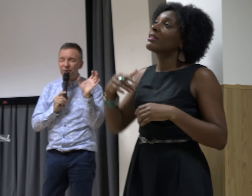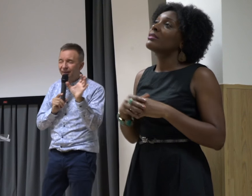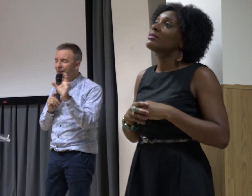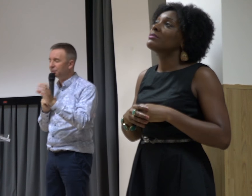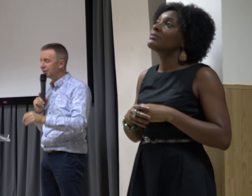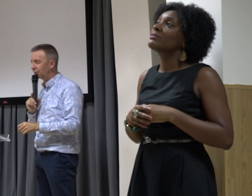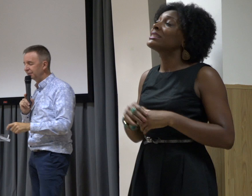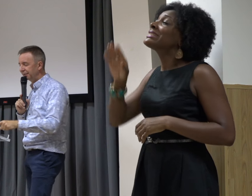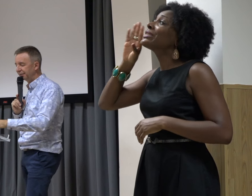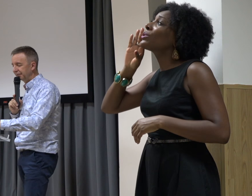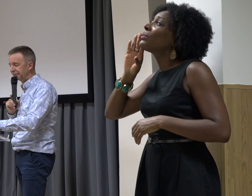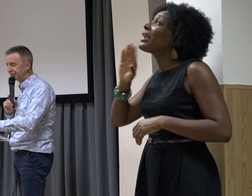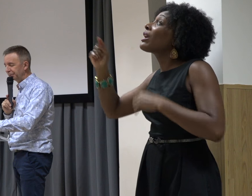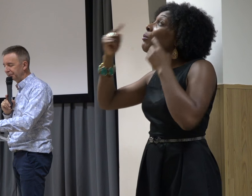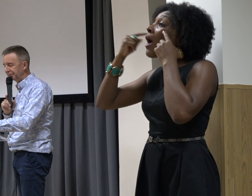Regarde au travers de mes yeux